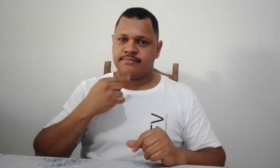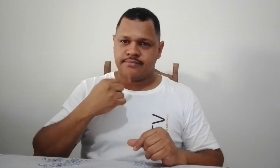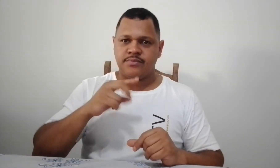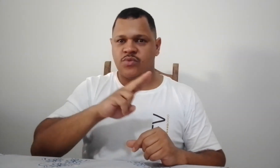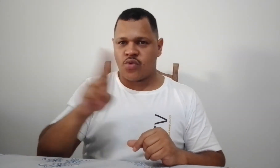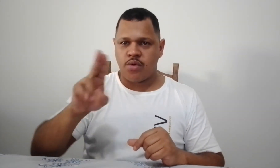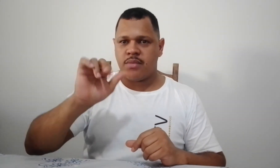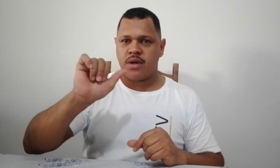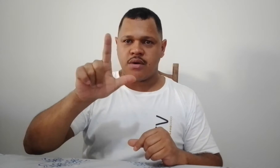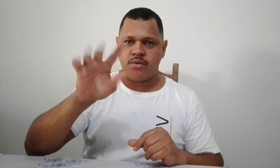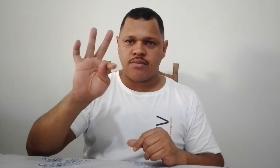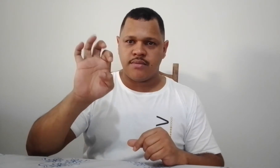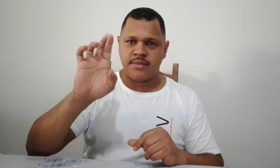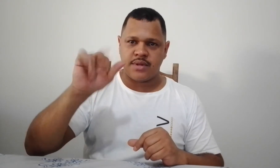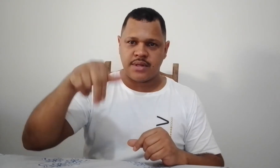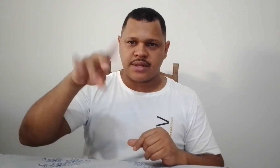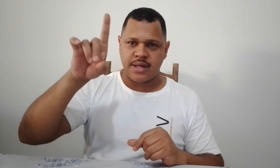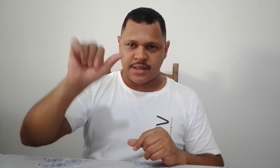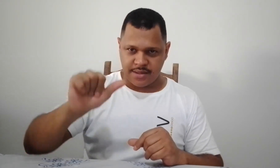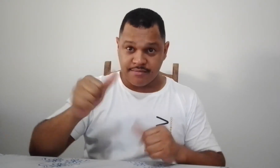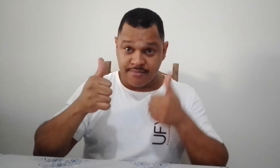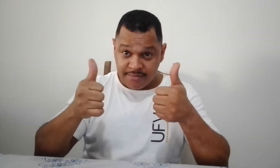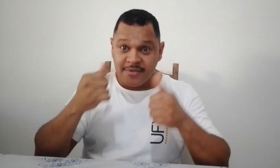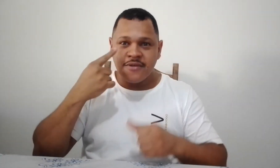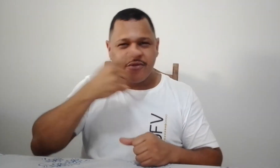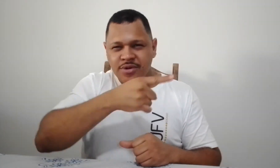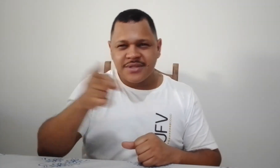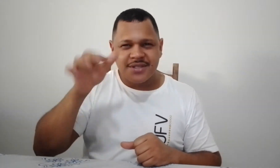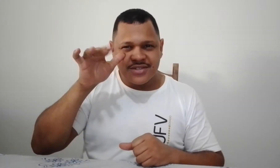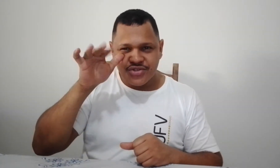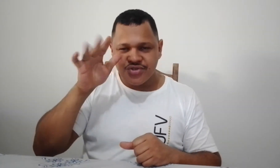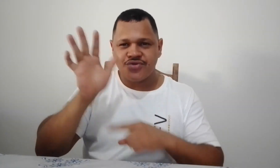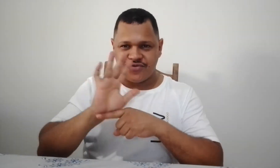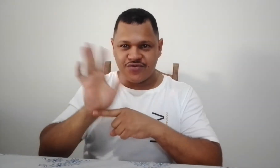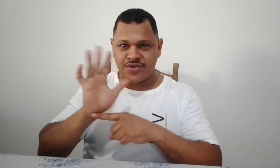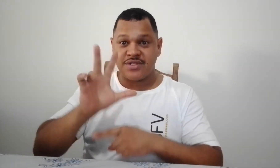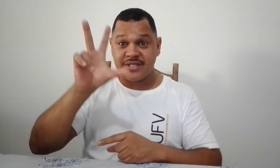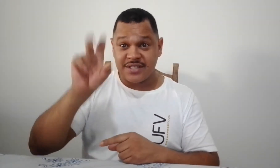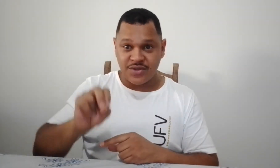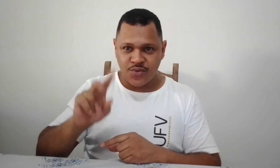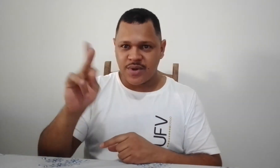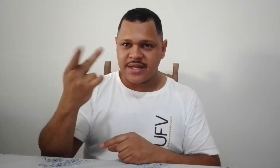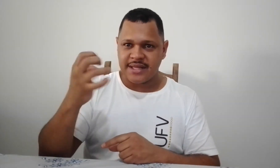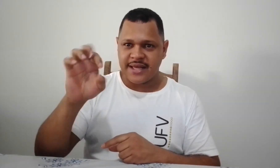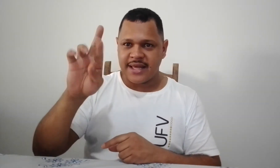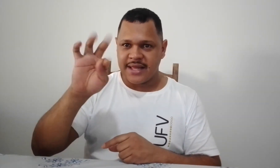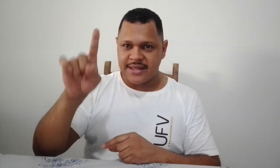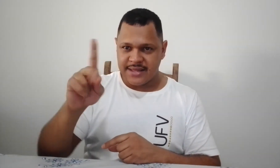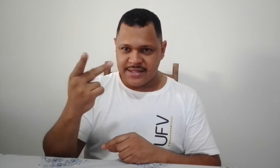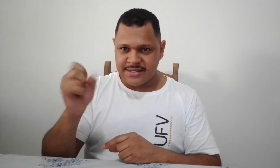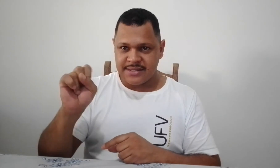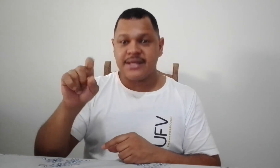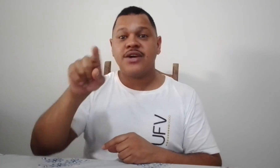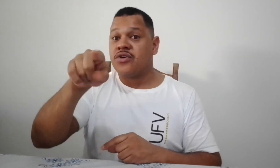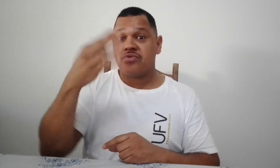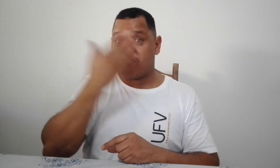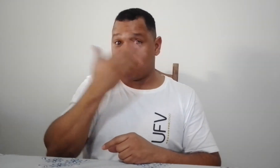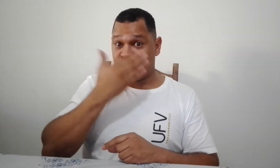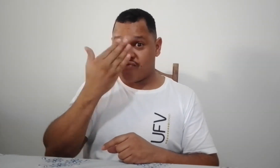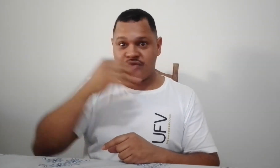alternada. Bom, pessoal, vocês viram no vídeo que em 50 Hz a gente já não vê a lâmpada piscando. Aqui no Brasil, a